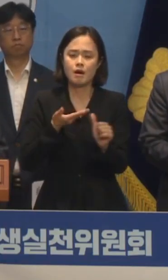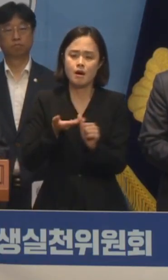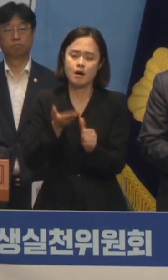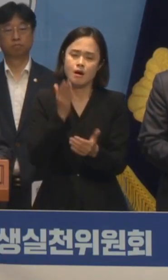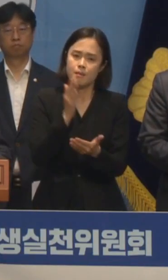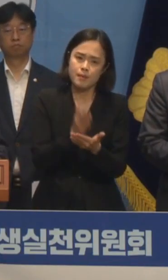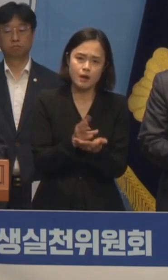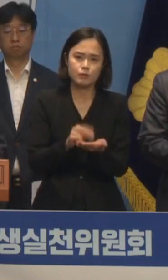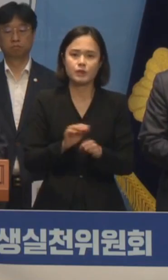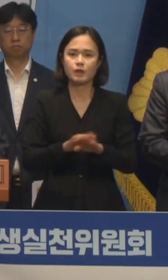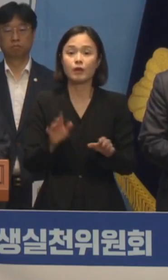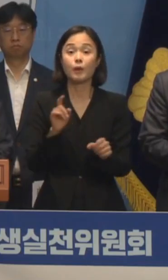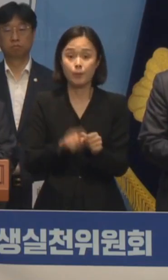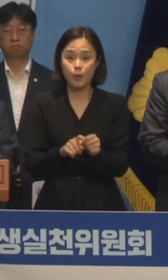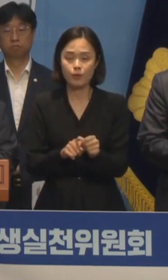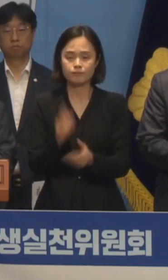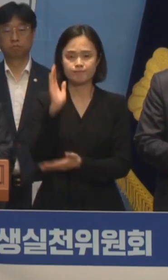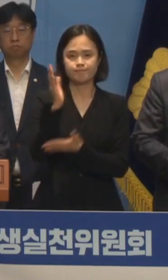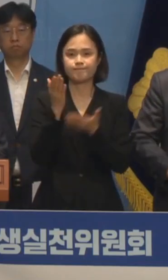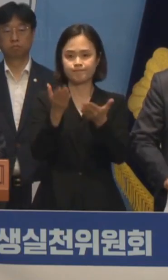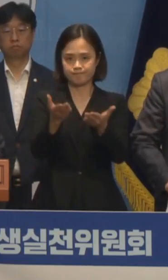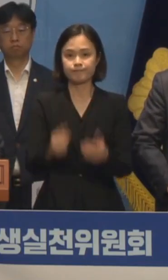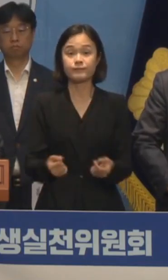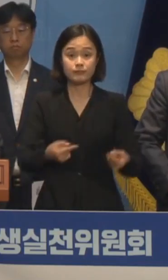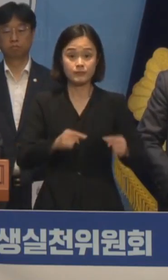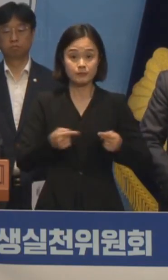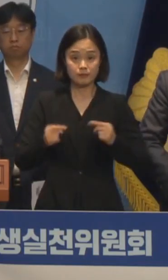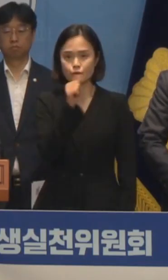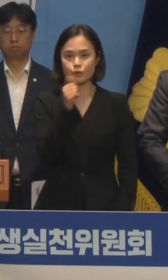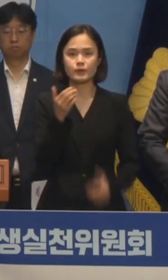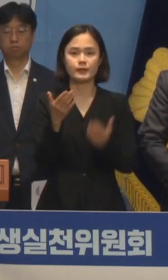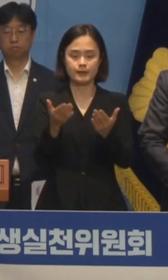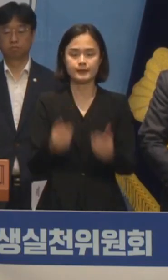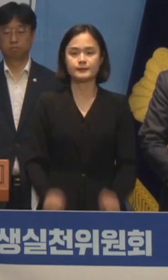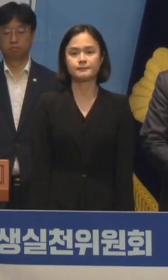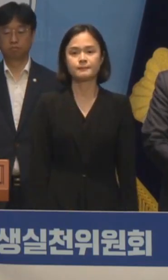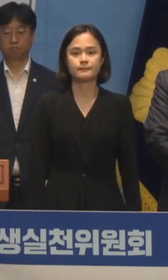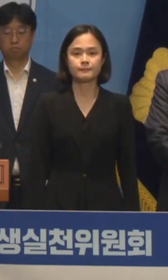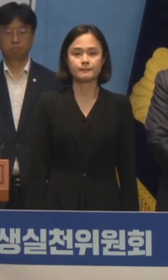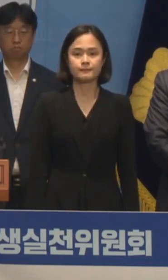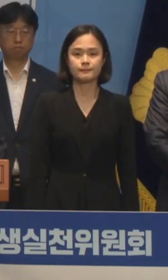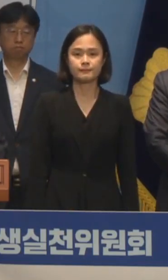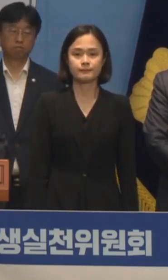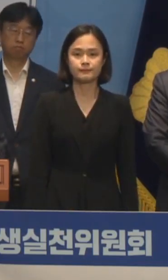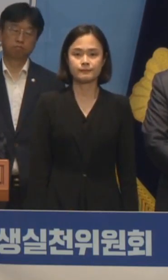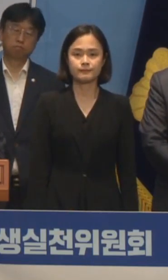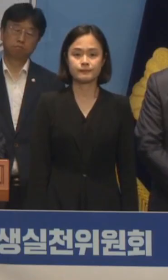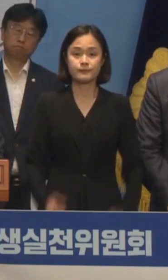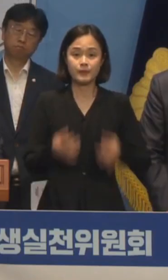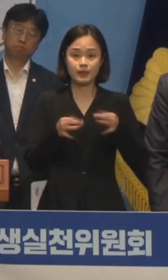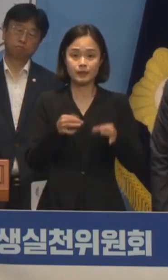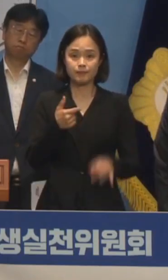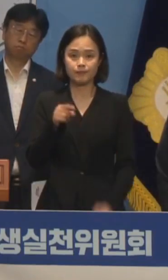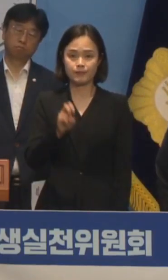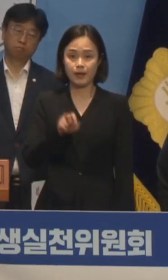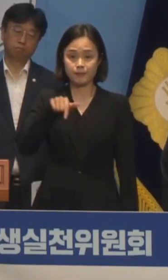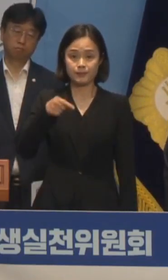마련했습니다. 오신 분들을 소개하겠습니다. 먼저 김남근 의원님